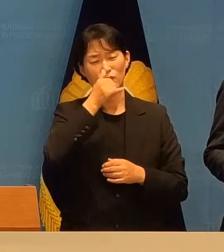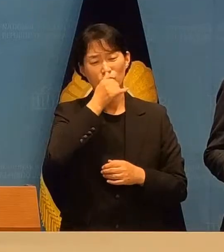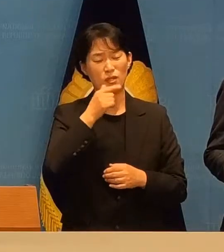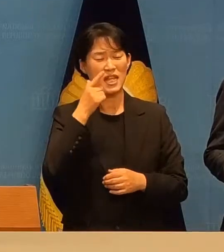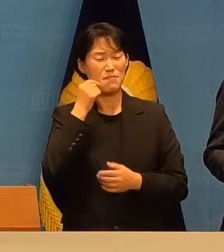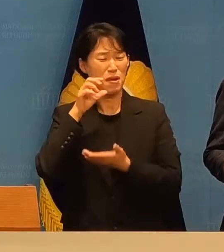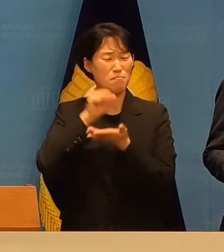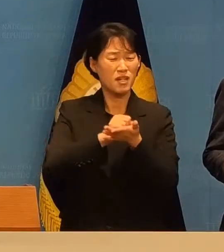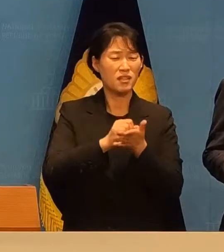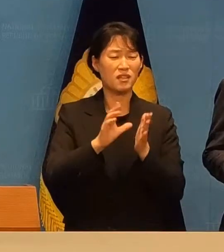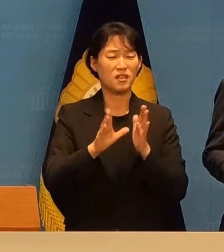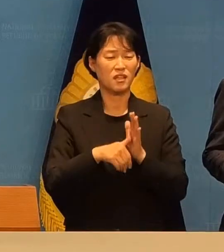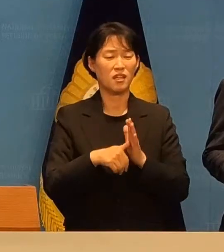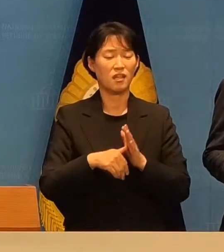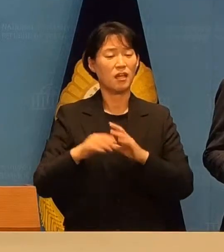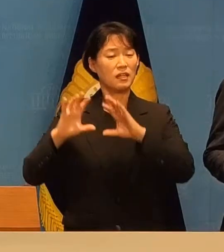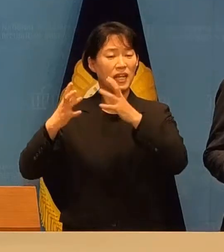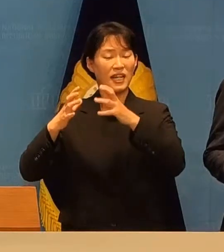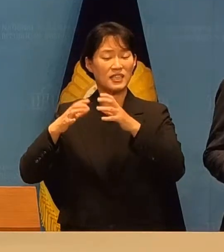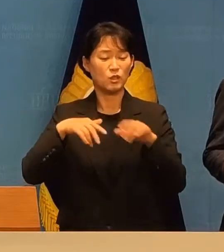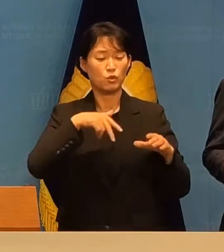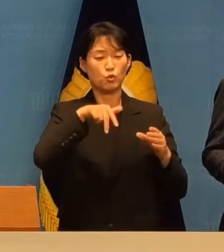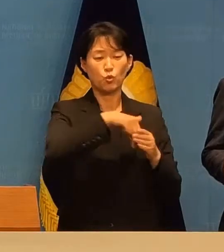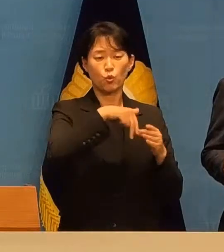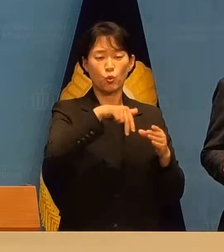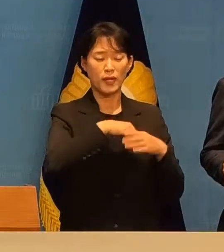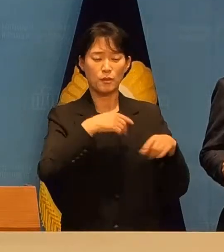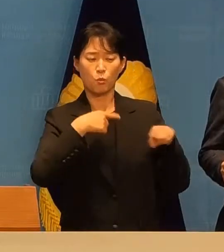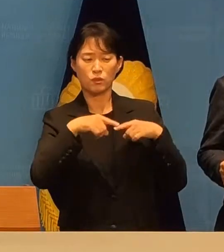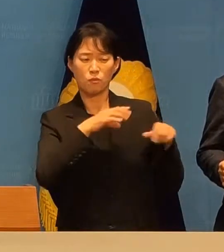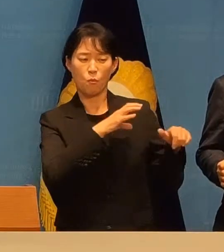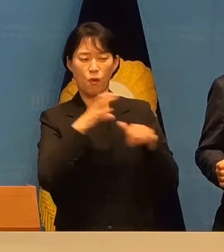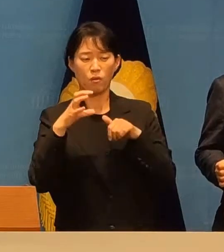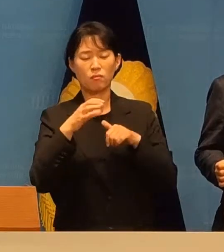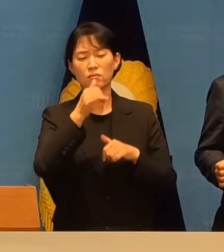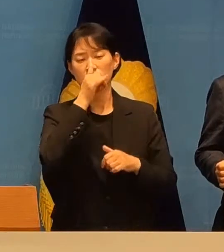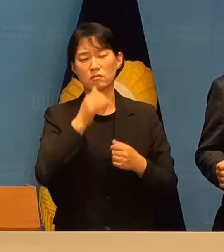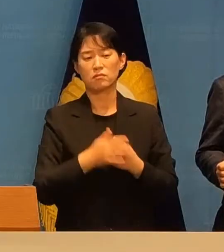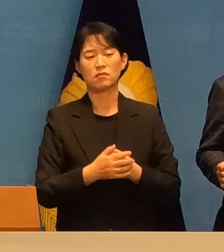일제강점기 국가는 종교를 통치의 도구로 사용했습니다.